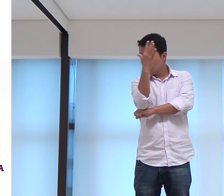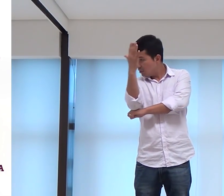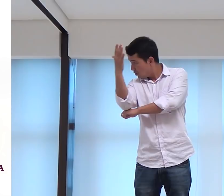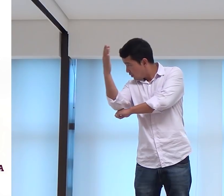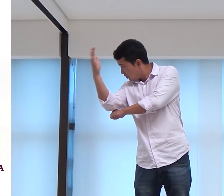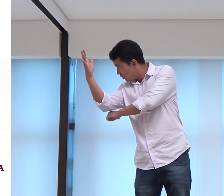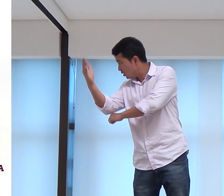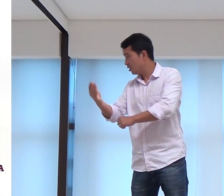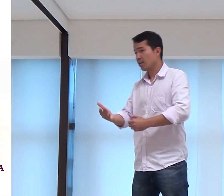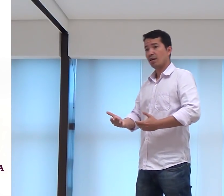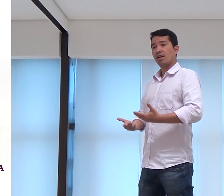que Deus tinha criado.